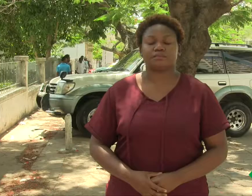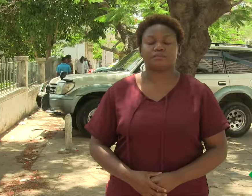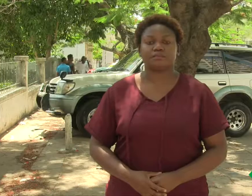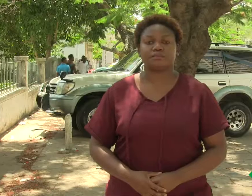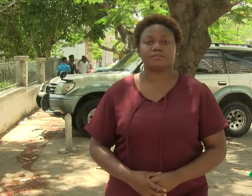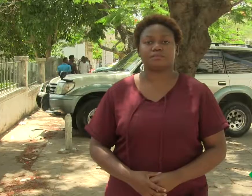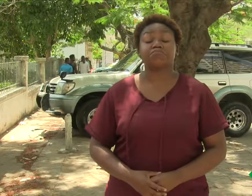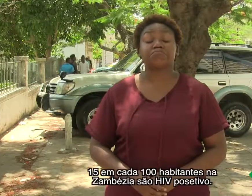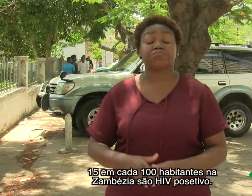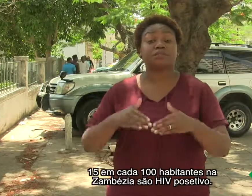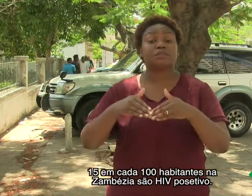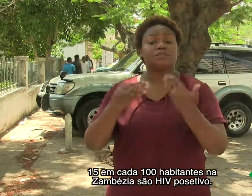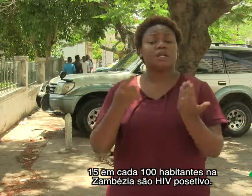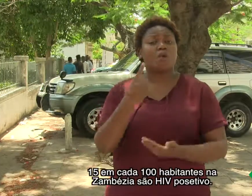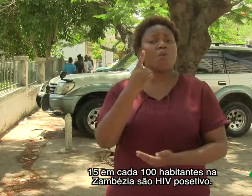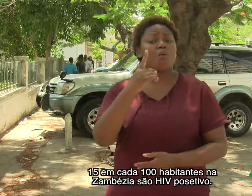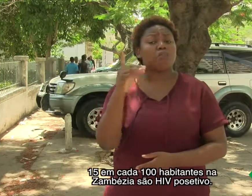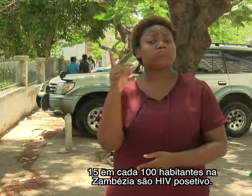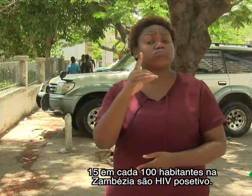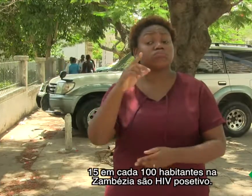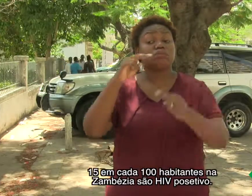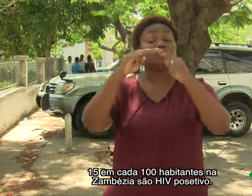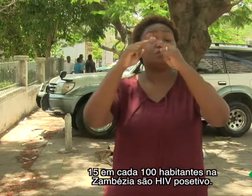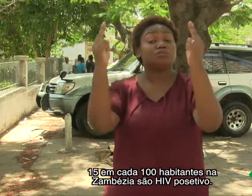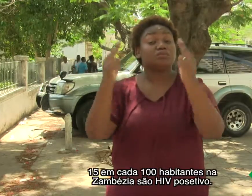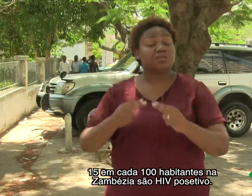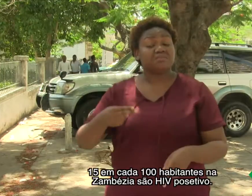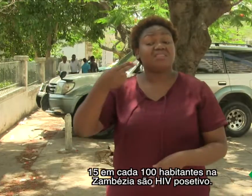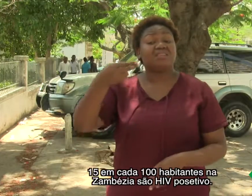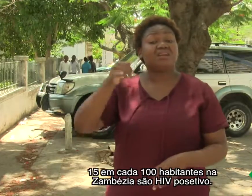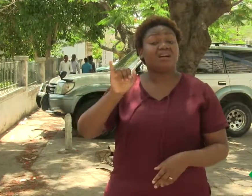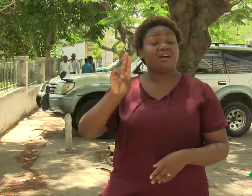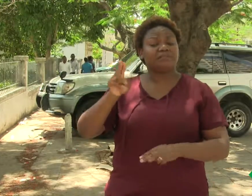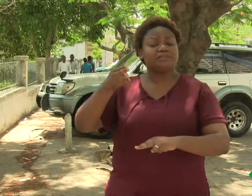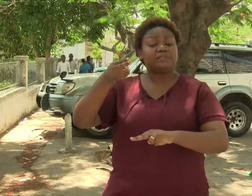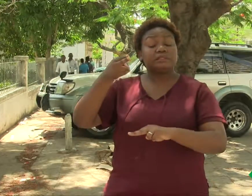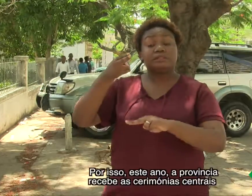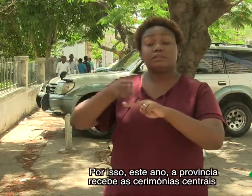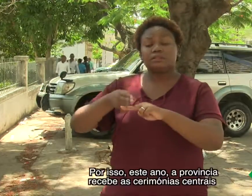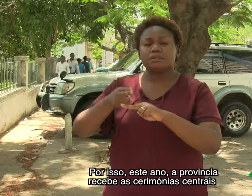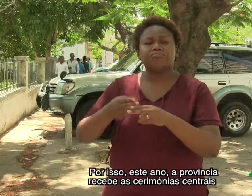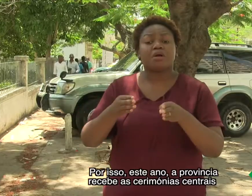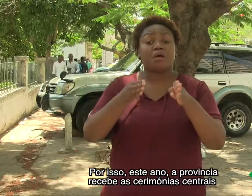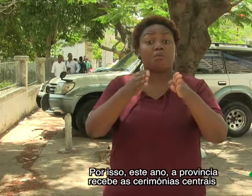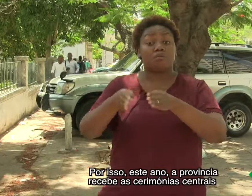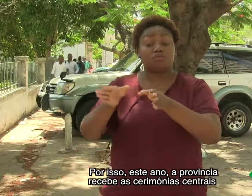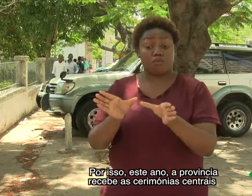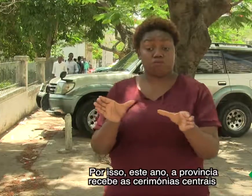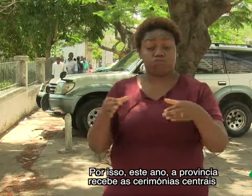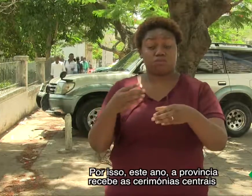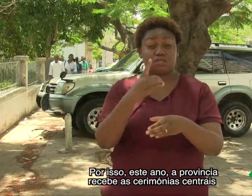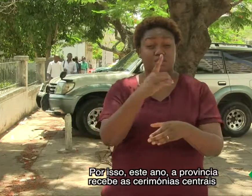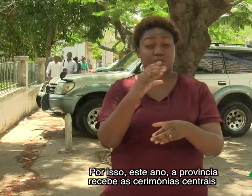15 em cada 100 habitantes na Zambésia são HIV positivo. Por isso, este ano a província recebe as